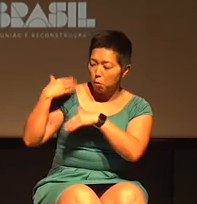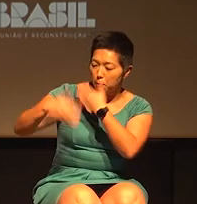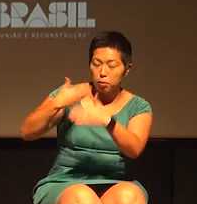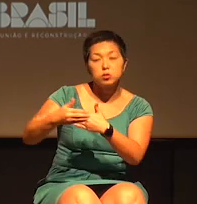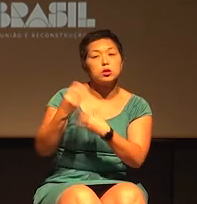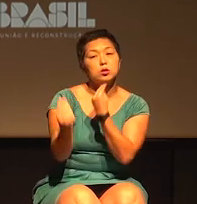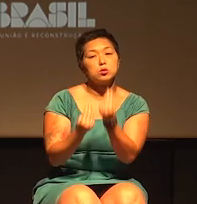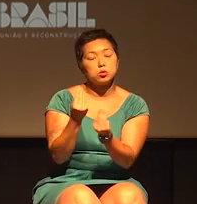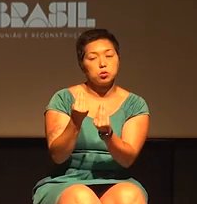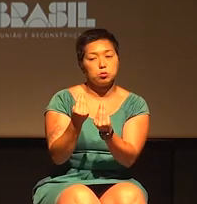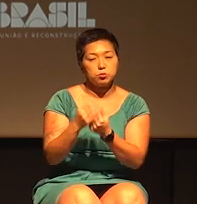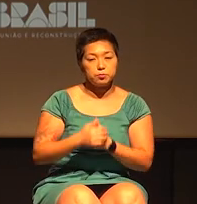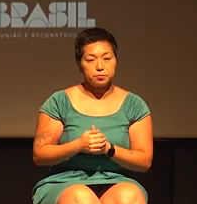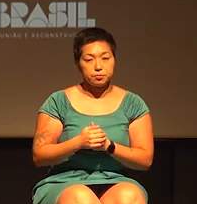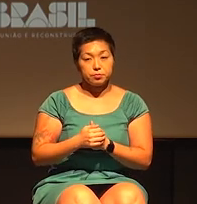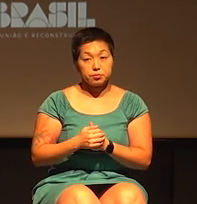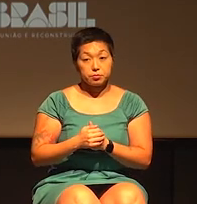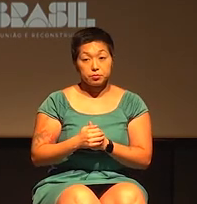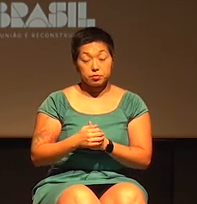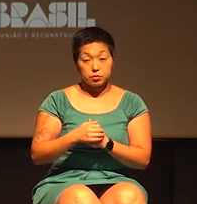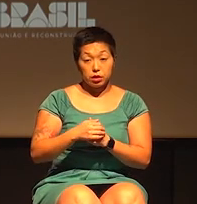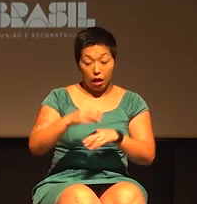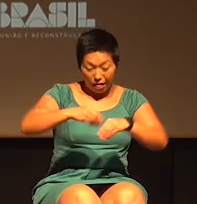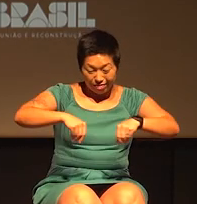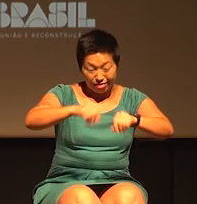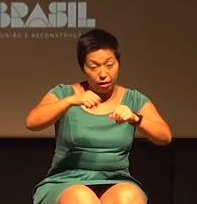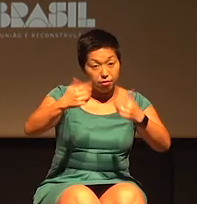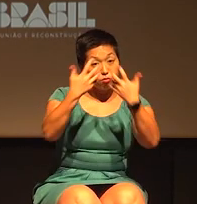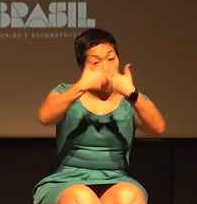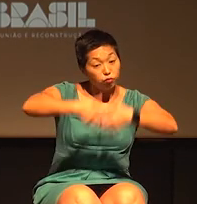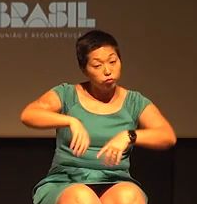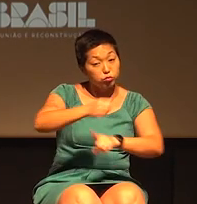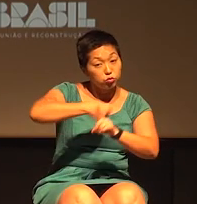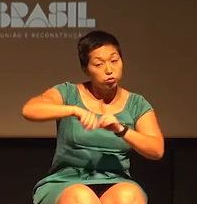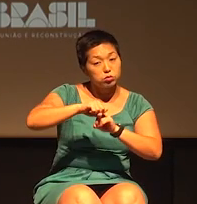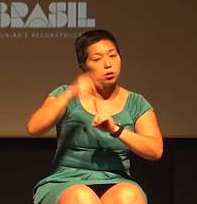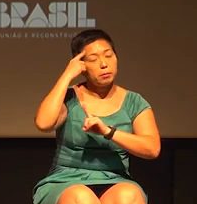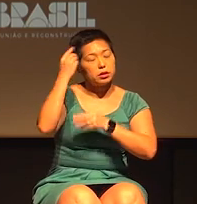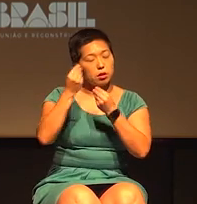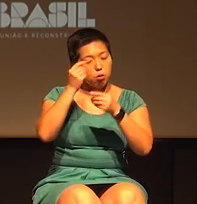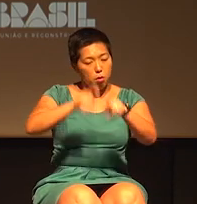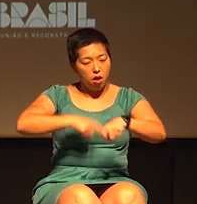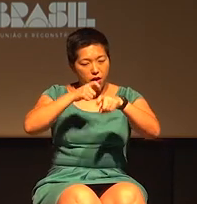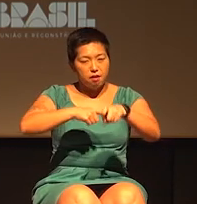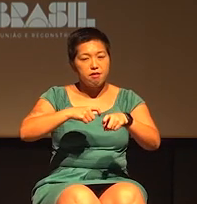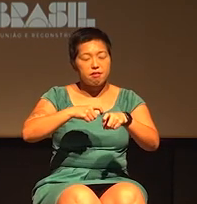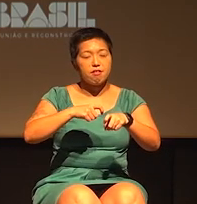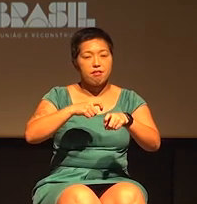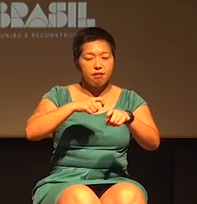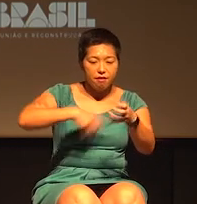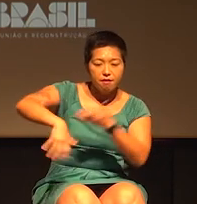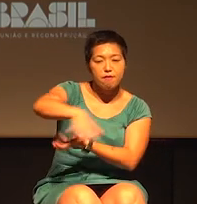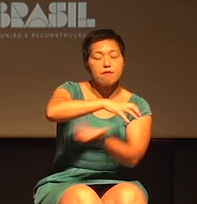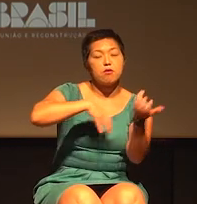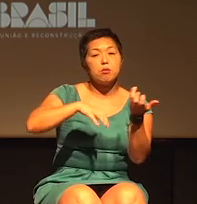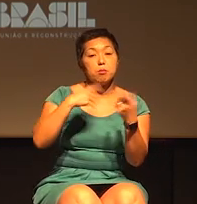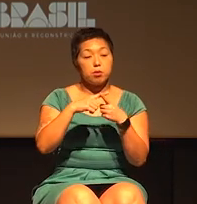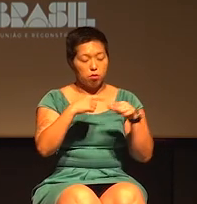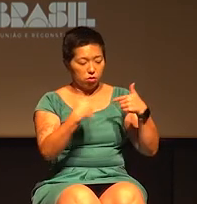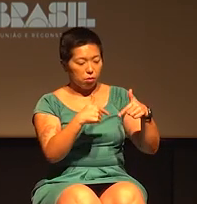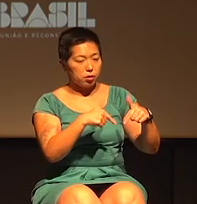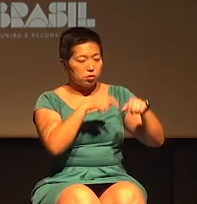com a enfim a função social da terra né realizar a reforma agrária para que trabalhadores pudessem plantar produzir